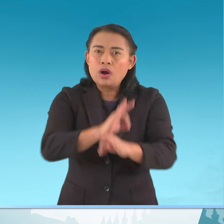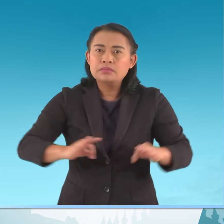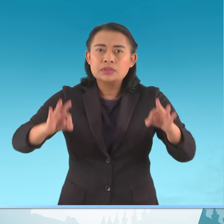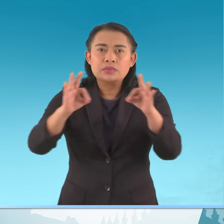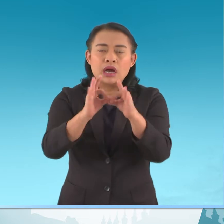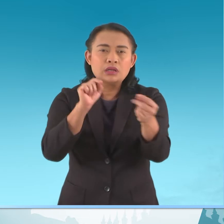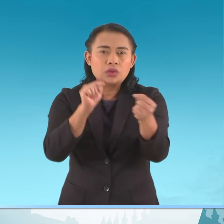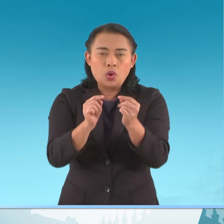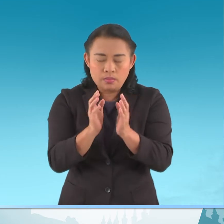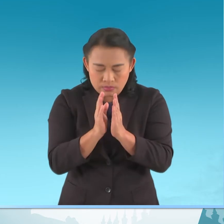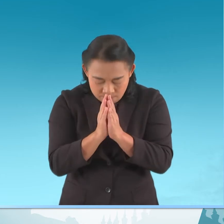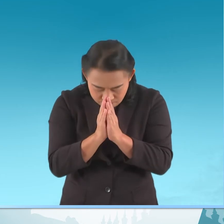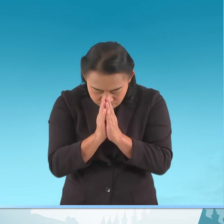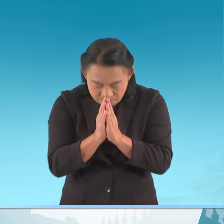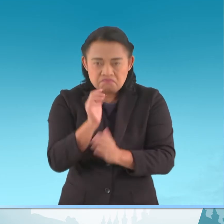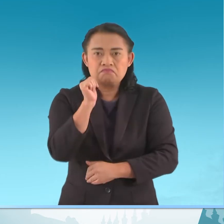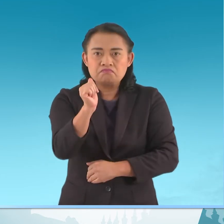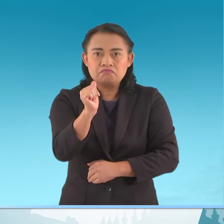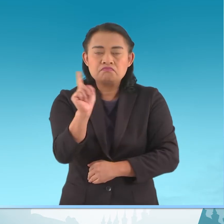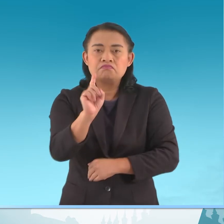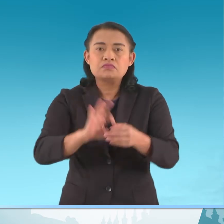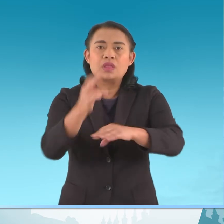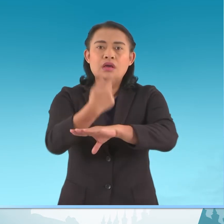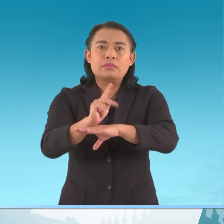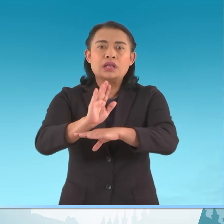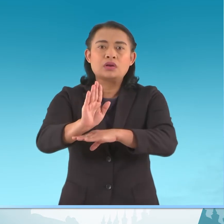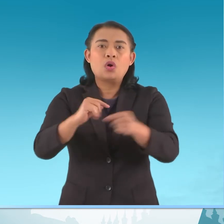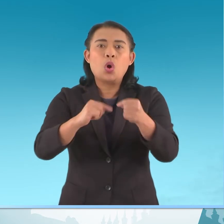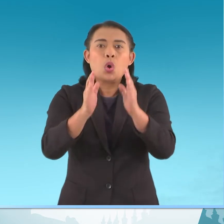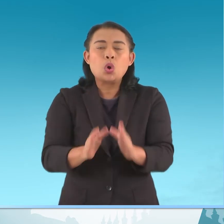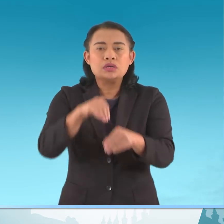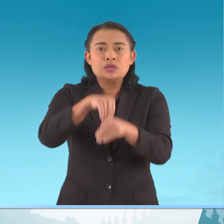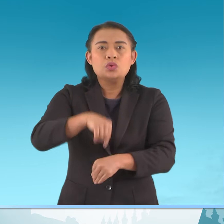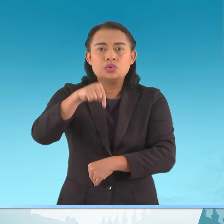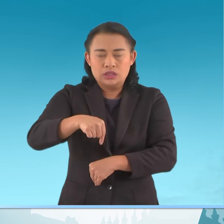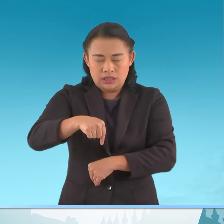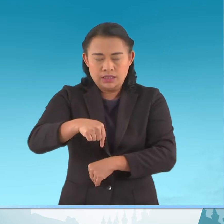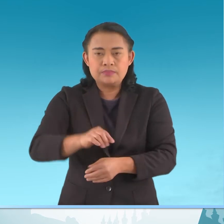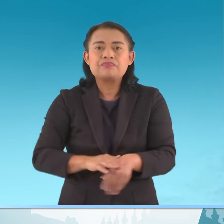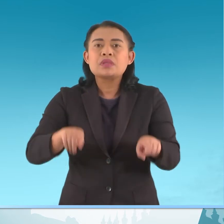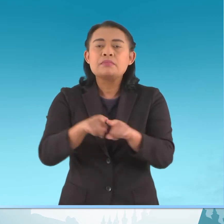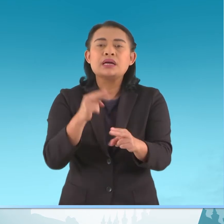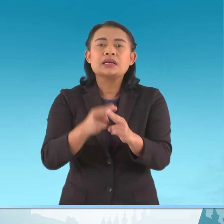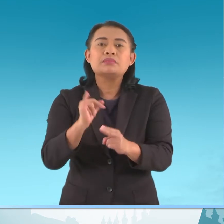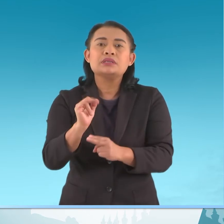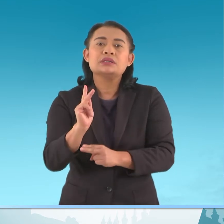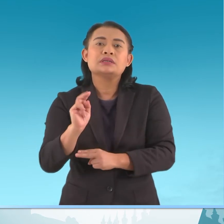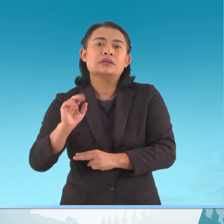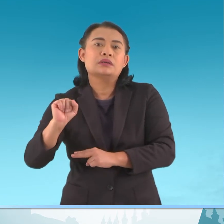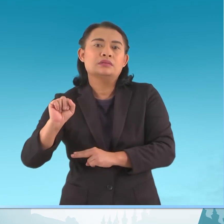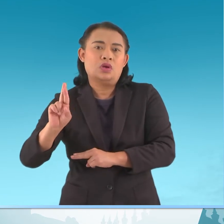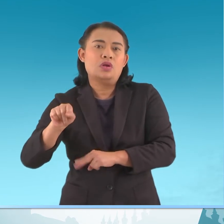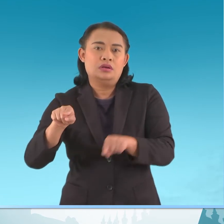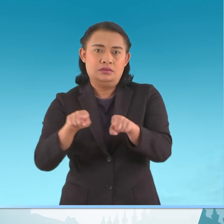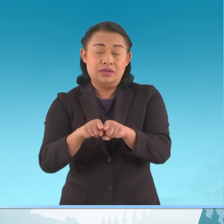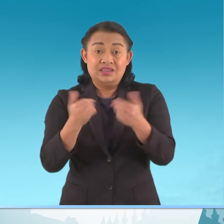เป็นอย่างมากเลยนะครับก็ถือว่าเป็นประธานประเทศที่เป็นชาวสวนเขตแท้ๆเช่นเดียวกับท่านไกรสรพรหมวิหารเลยนะครับถ้า